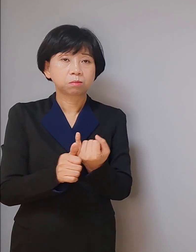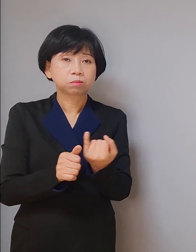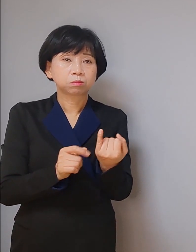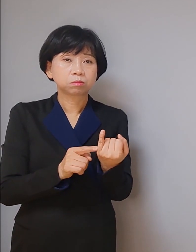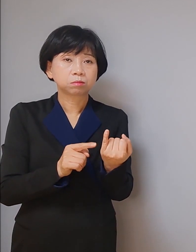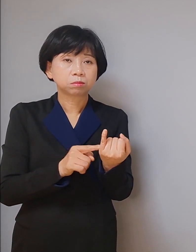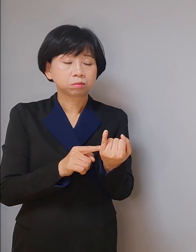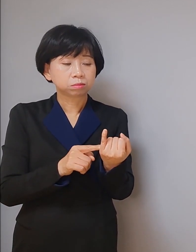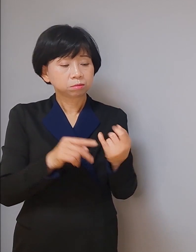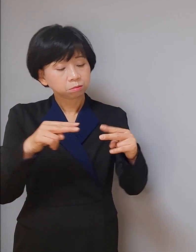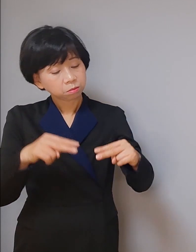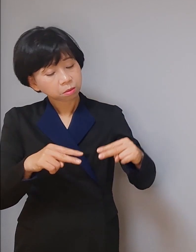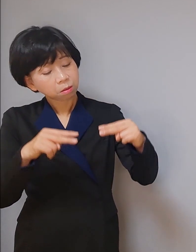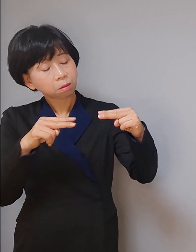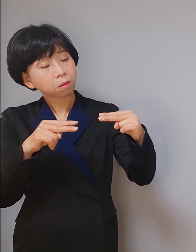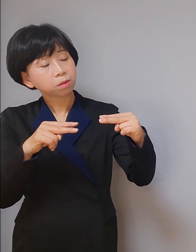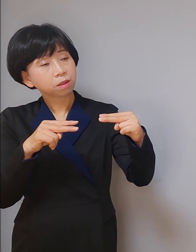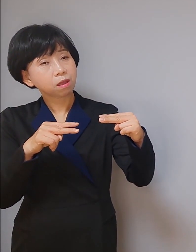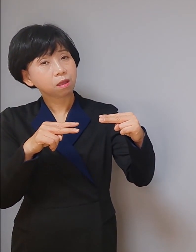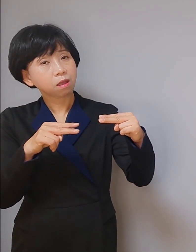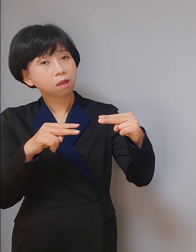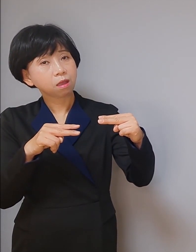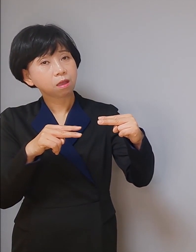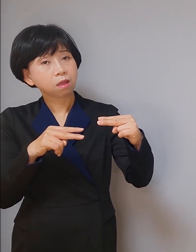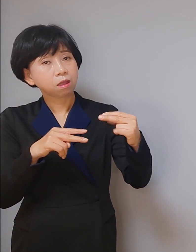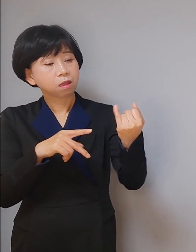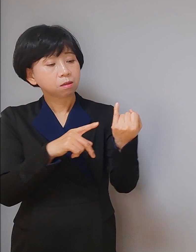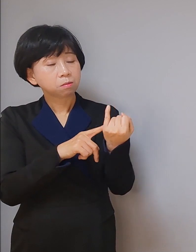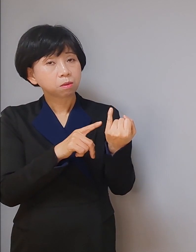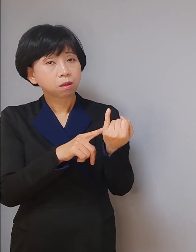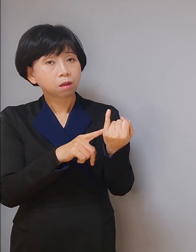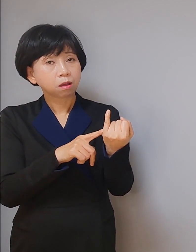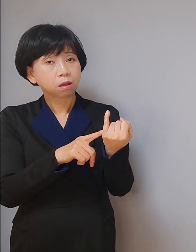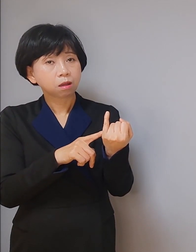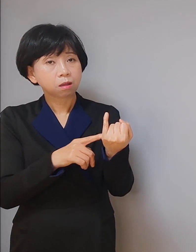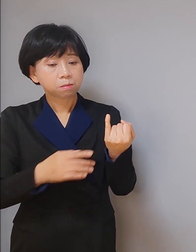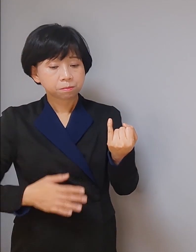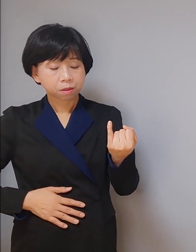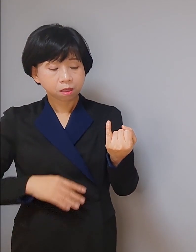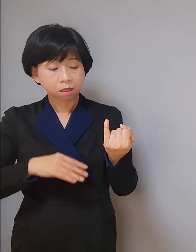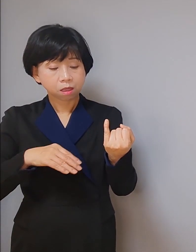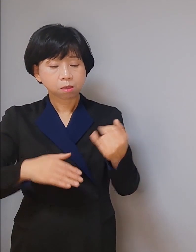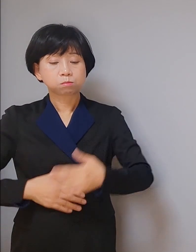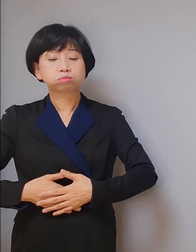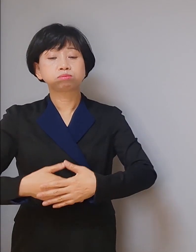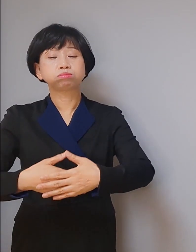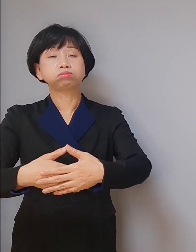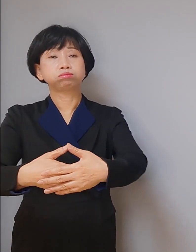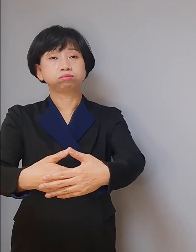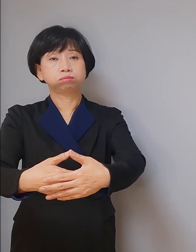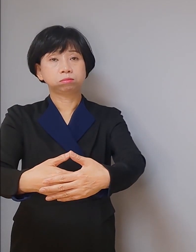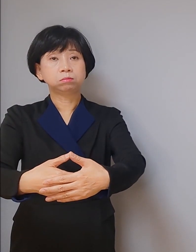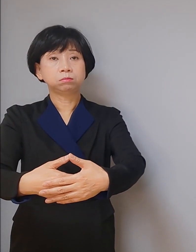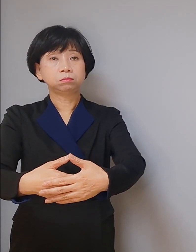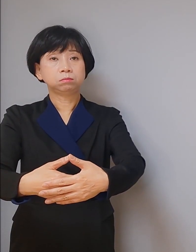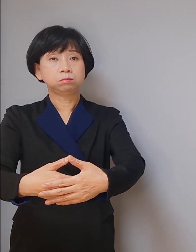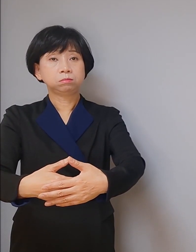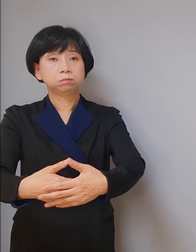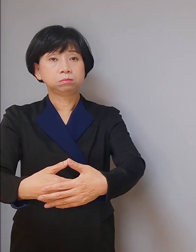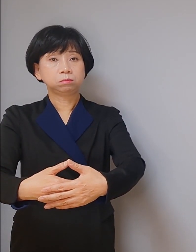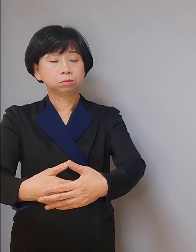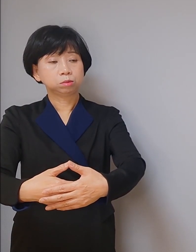얼굴을 마주하고 있는데 벌써 이 여인이 배가 이렇게 남산만하게 나와 있는 거예요. 그리고